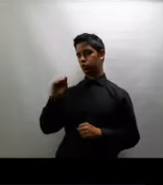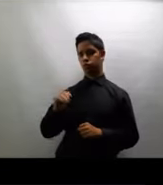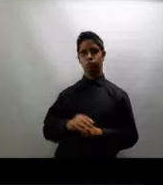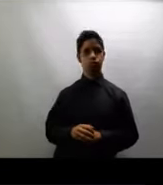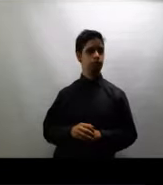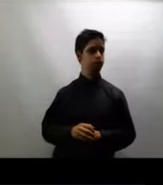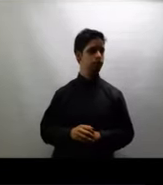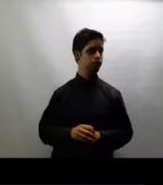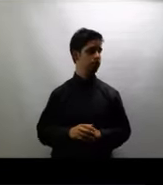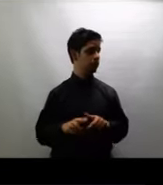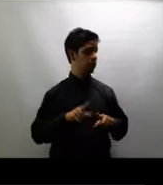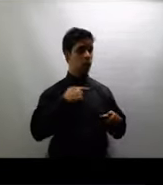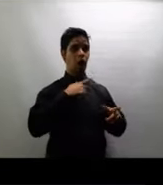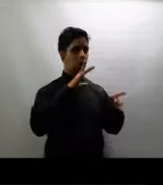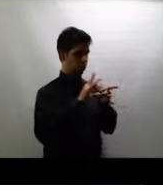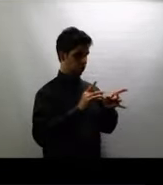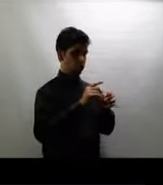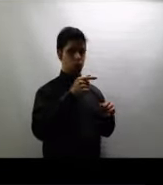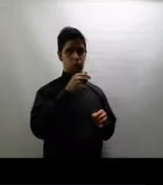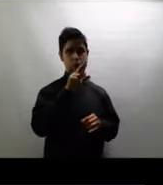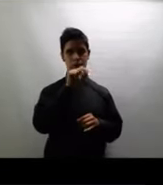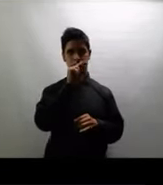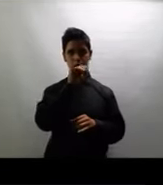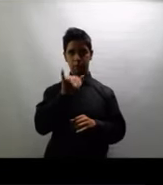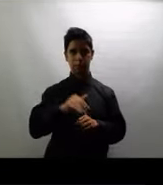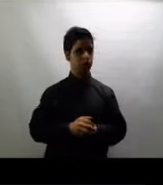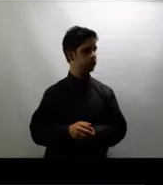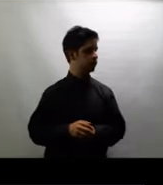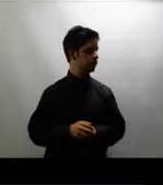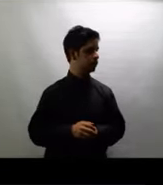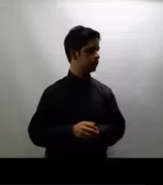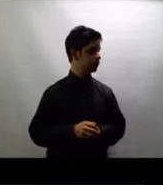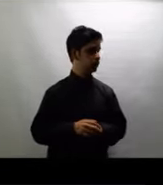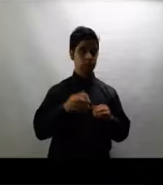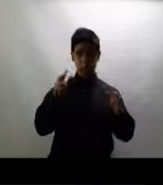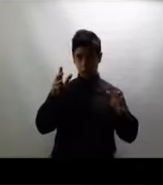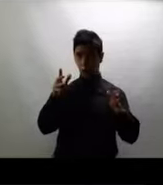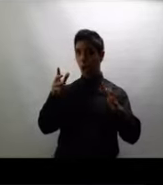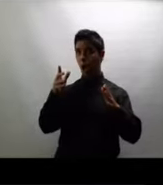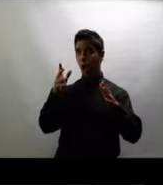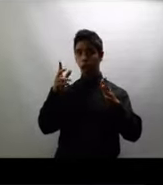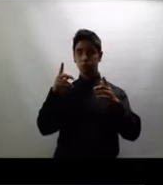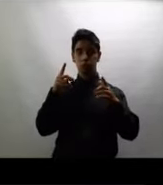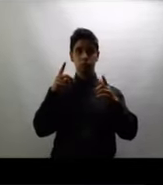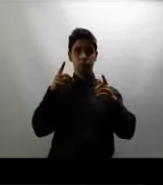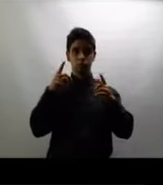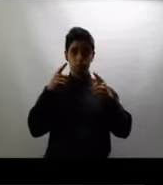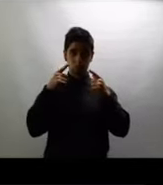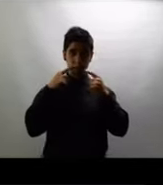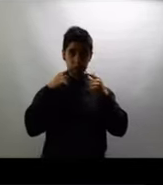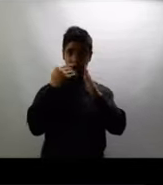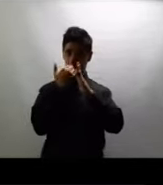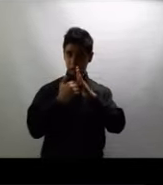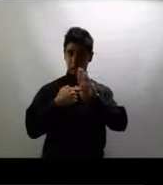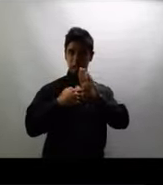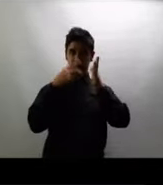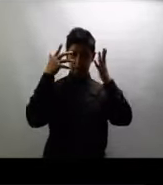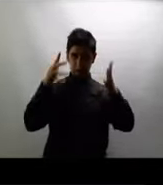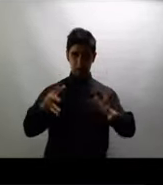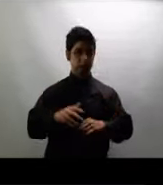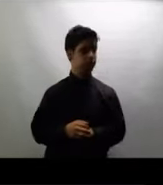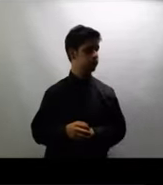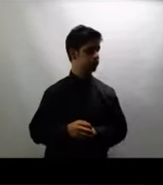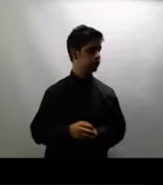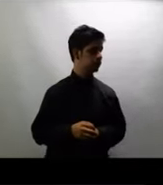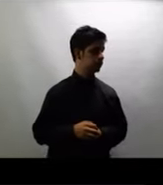Mira, Grammy. Cuéntanos, ¿qué pasó? Salieron a la lista. Salieron. Oye, salió la